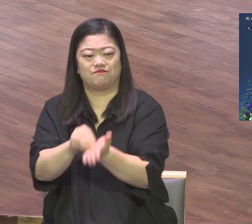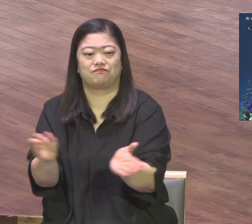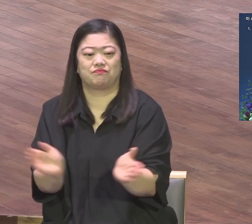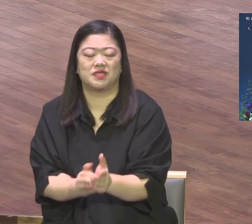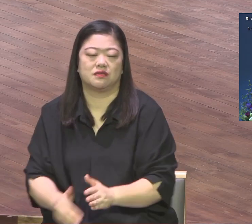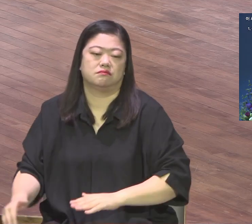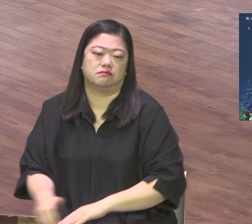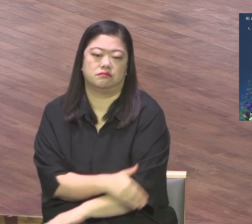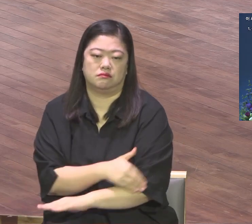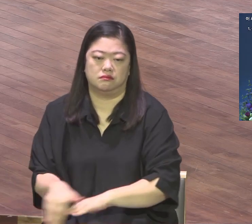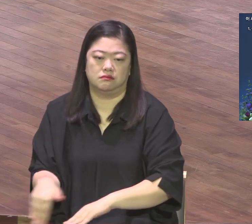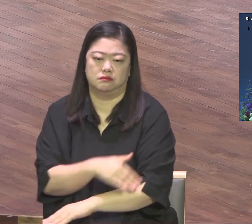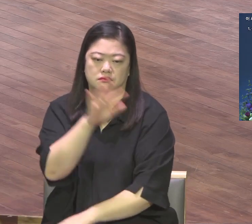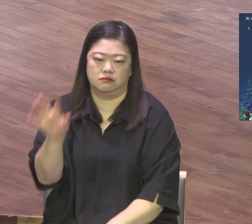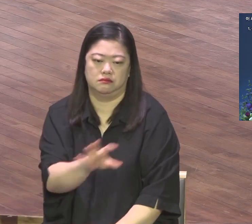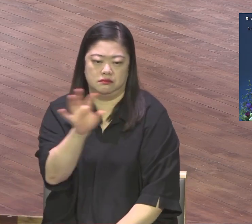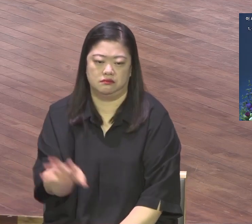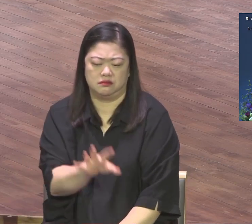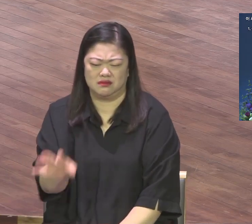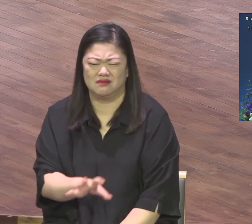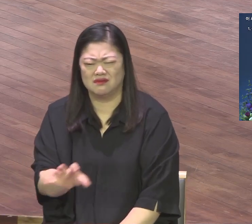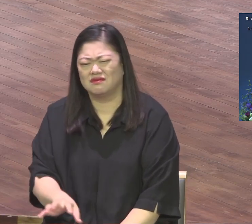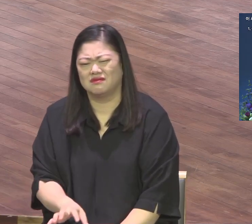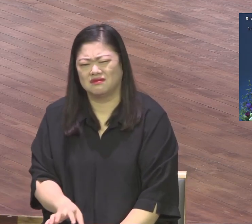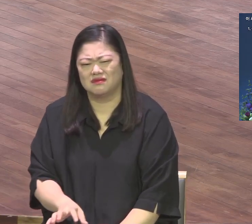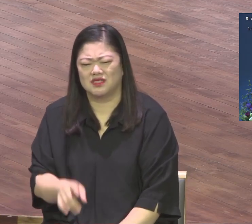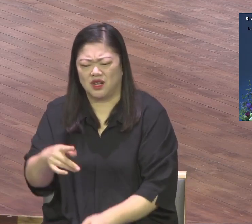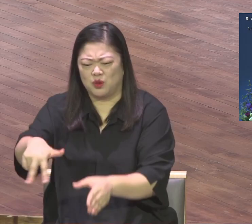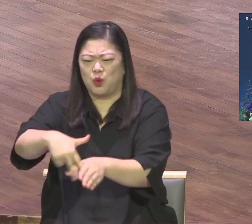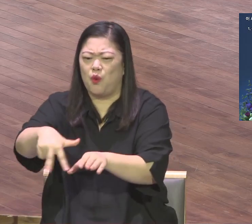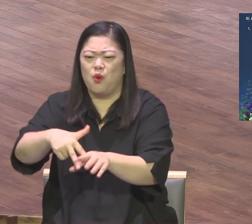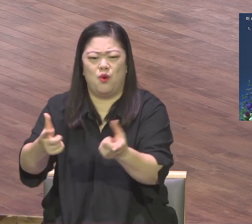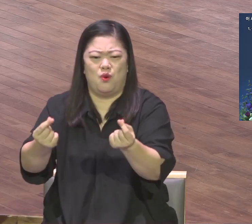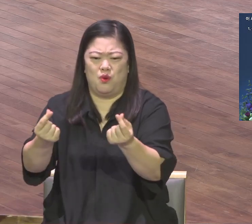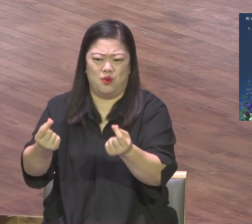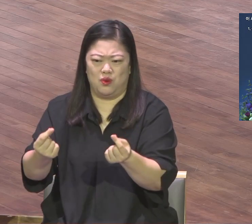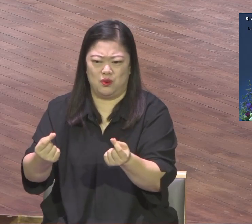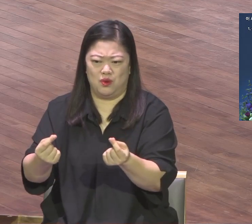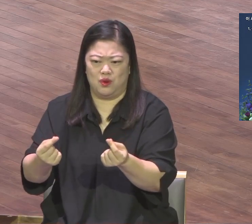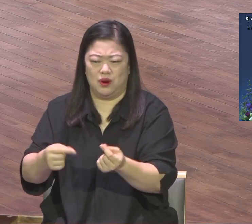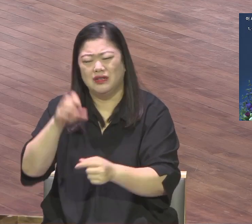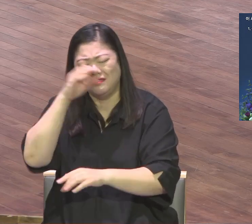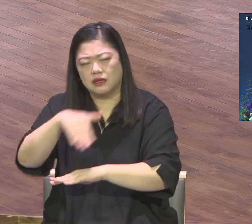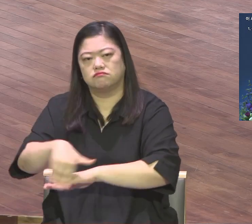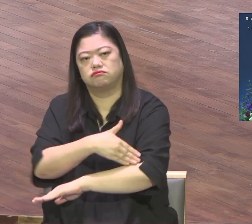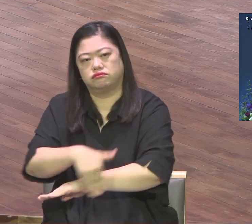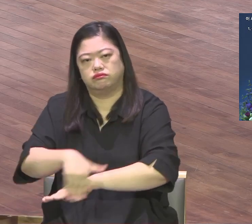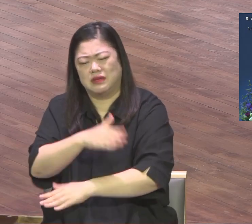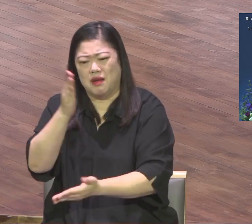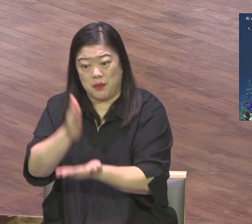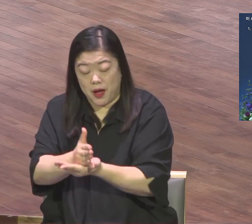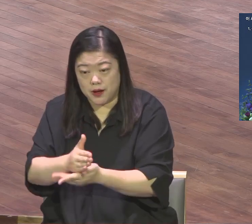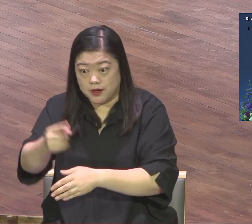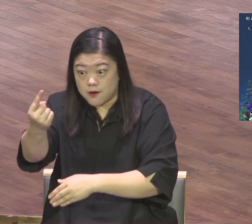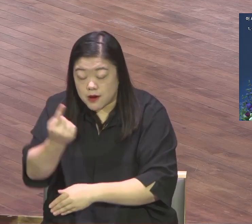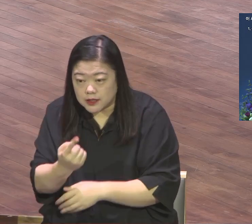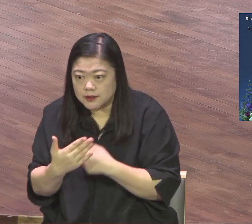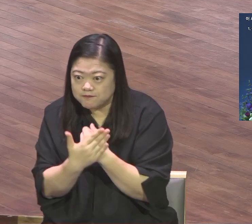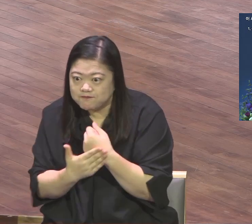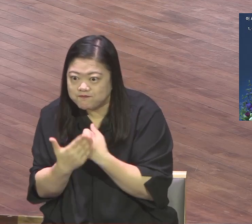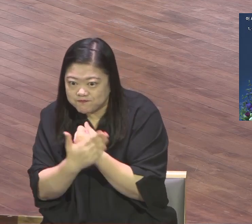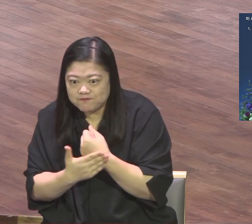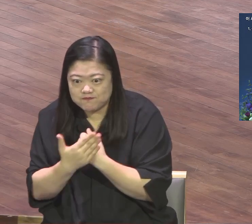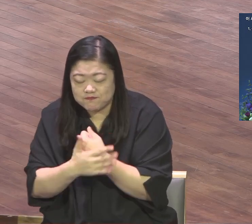입혀야 돼. 이제 하반기 사역을 복격하게 되는데 3.21조 운동이 더 활성화되도록 우리